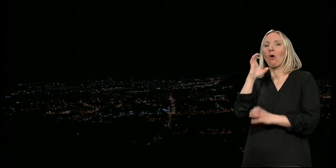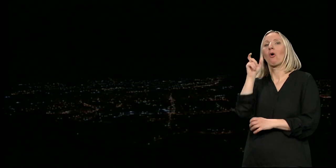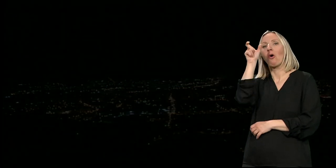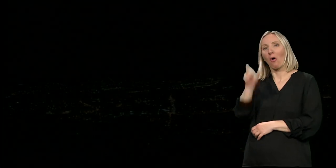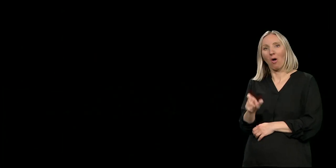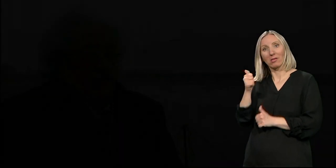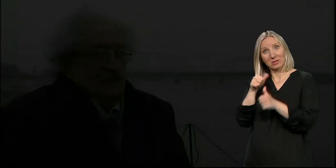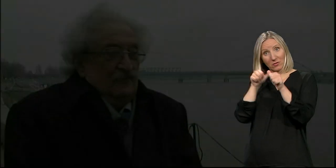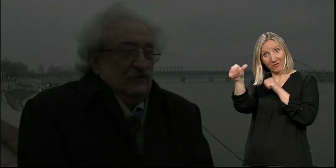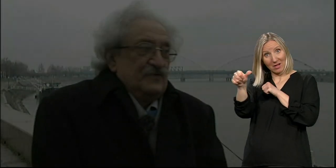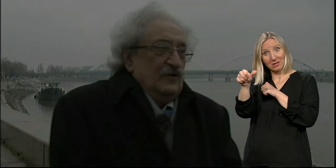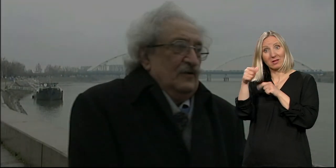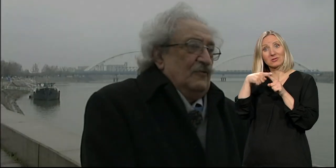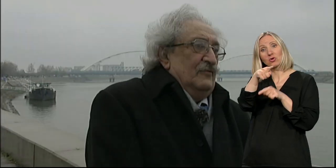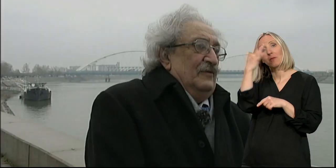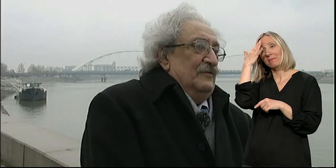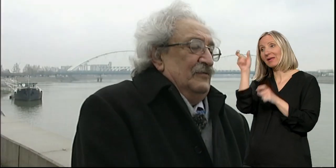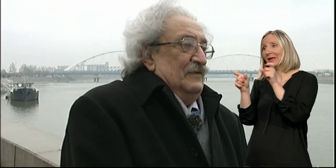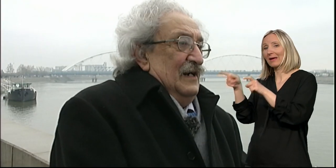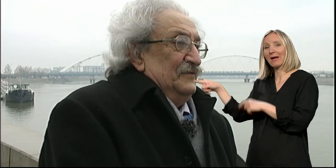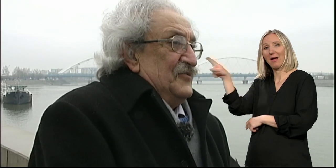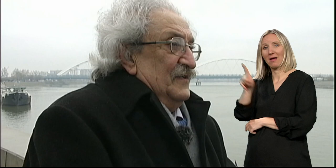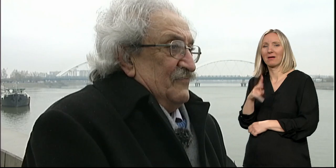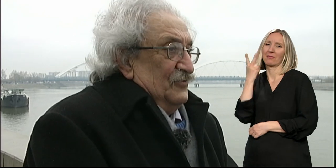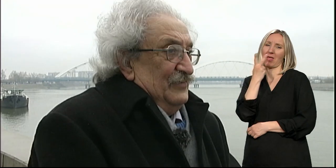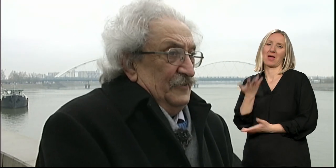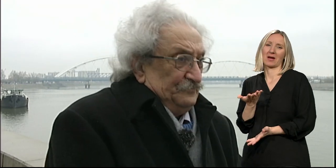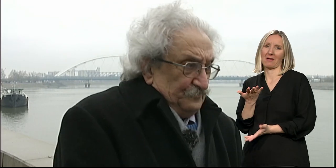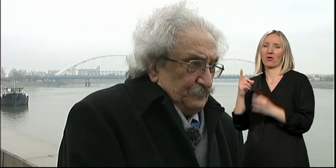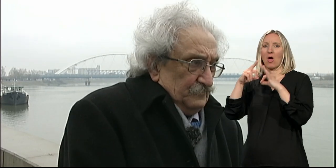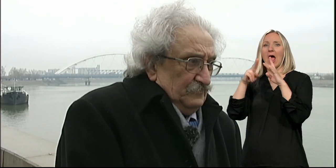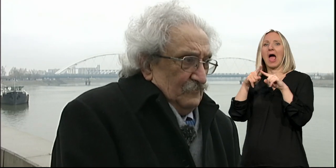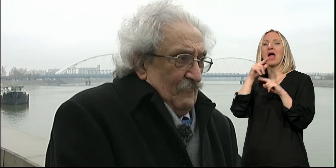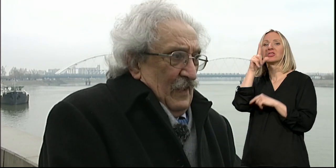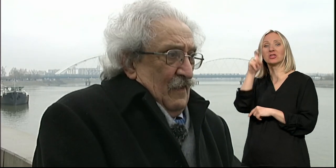tu vašu brigu o njihovim dušama? Svakako. Antić i ja smo dobili